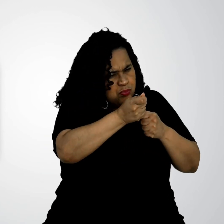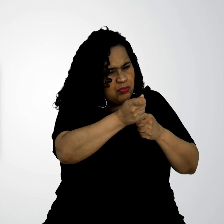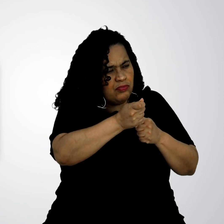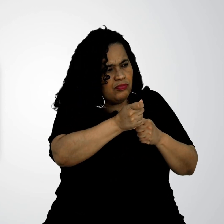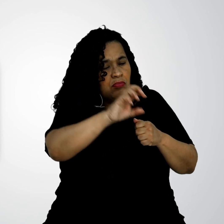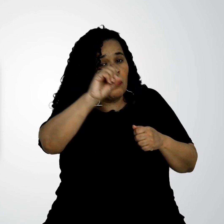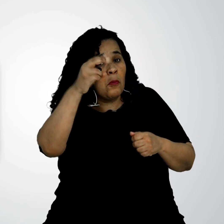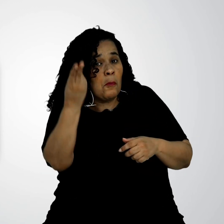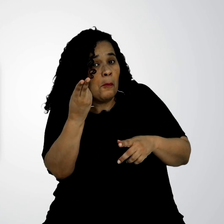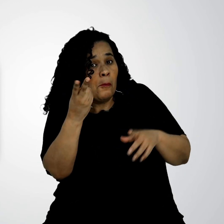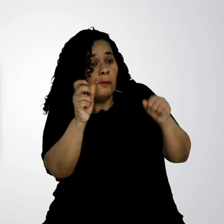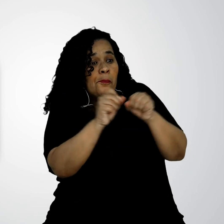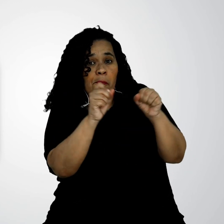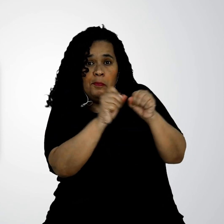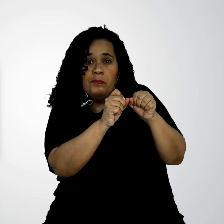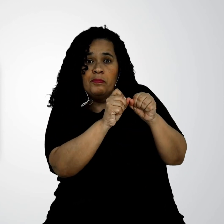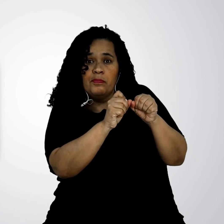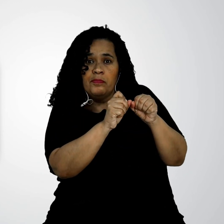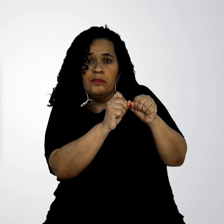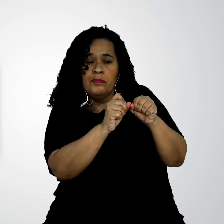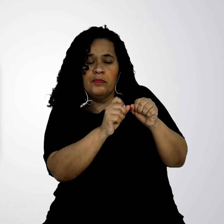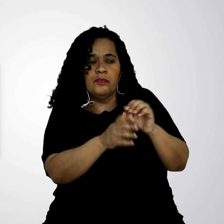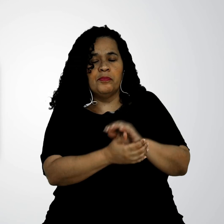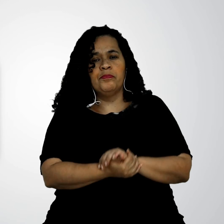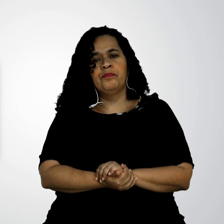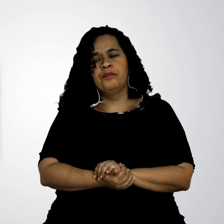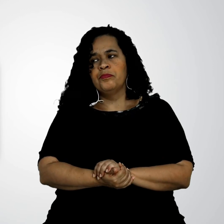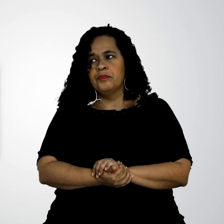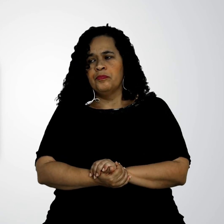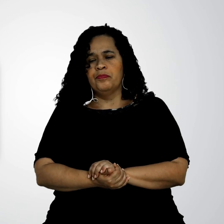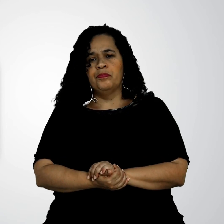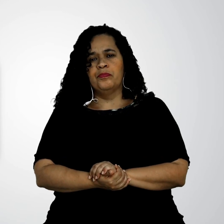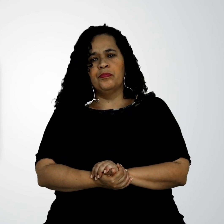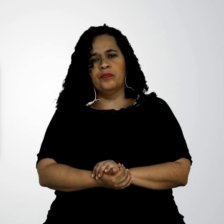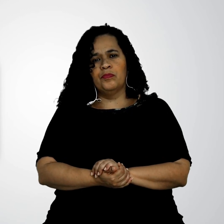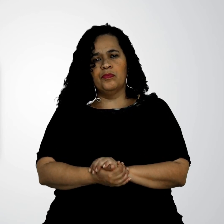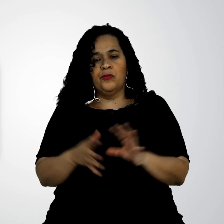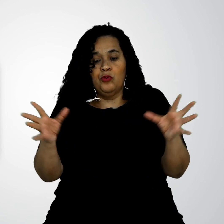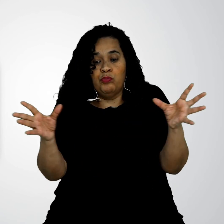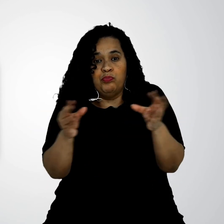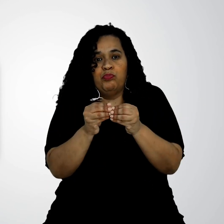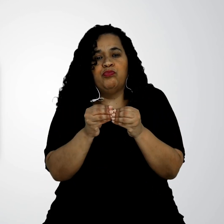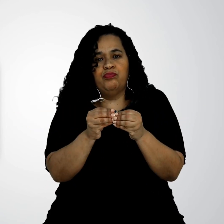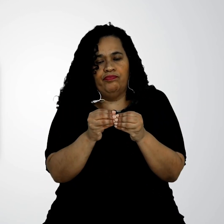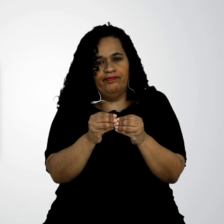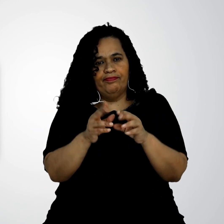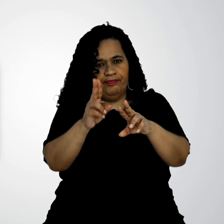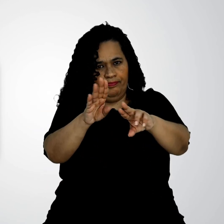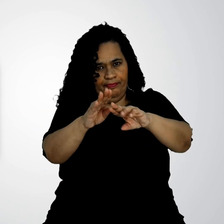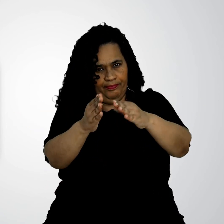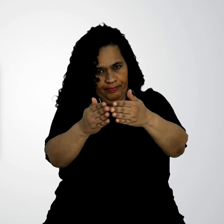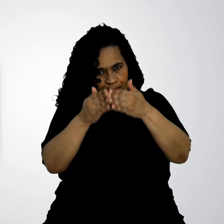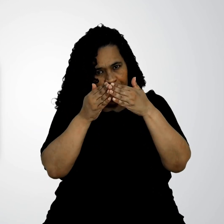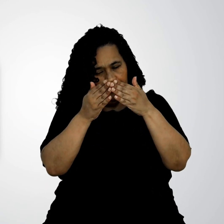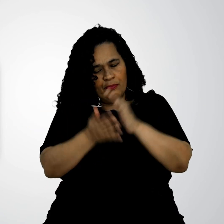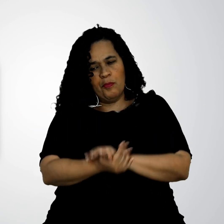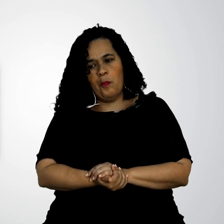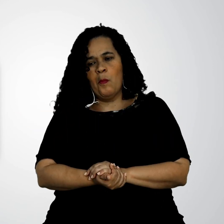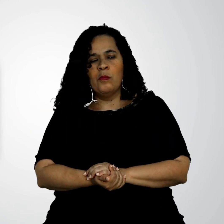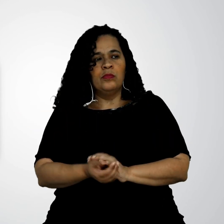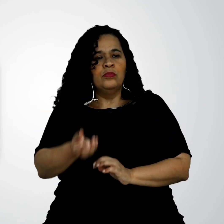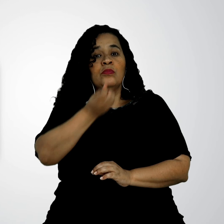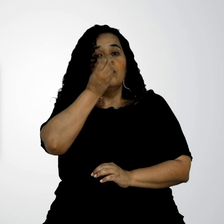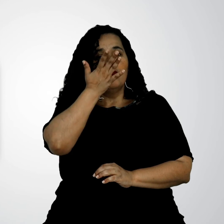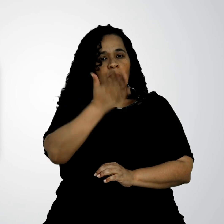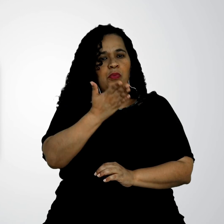essas 4 palavras aí pastorais aí para os nossos alunos aqui, né, aí. que eu lembro. Mas assim, uma questão muito séria para quem